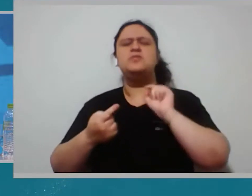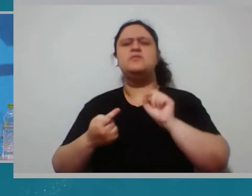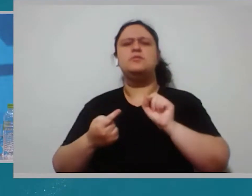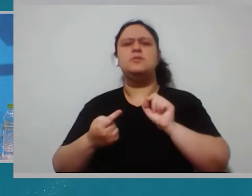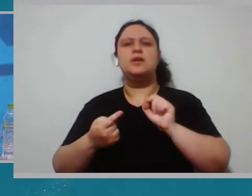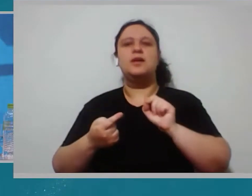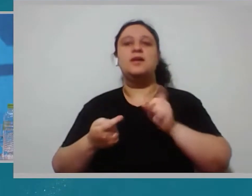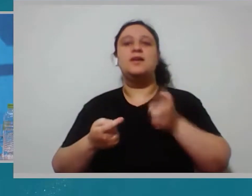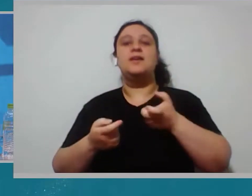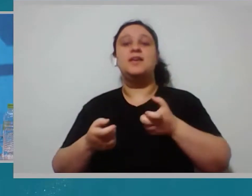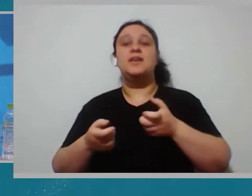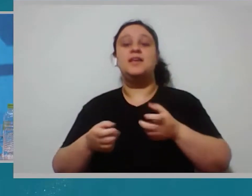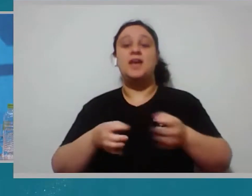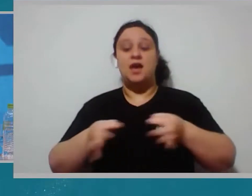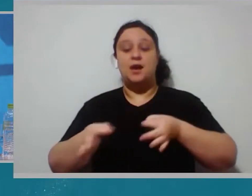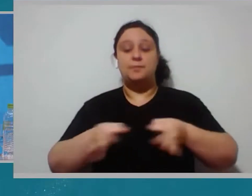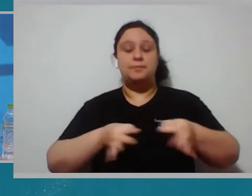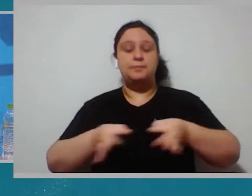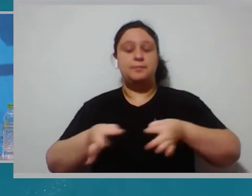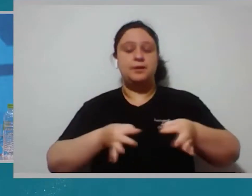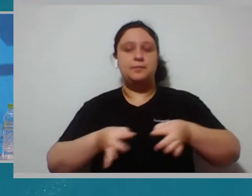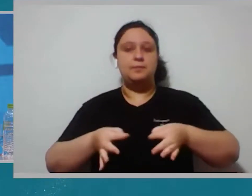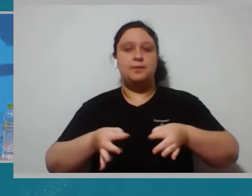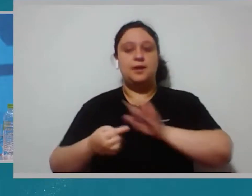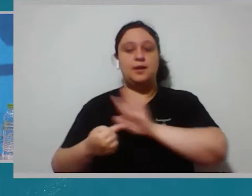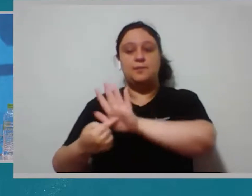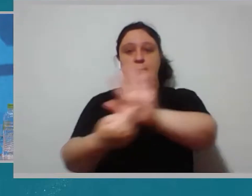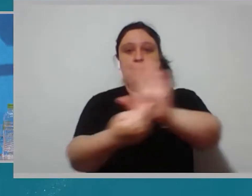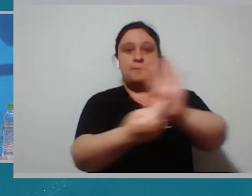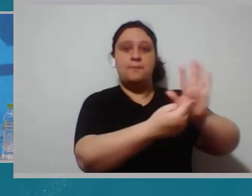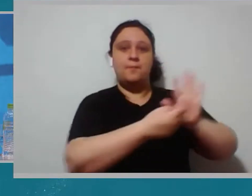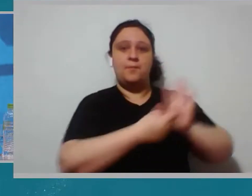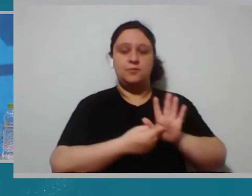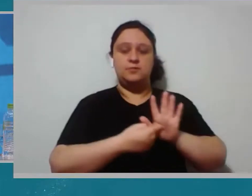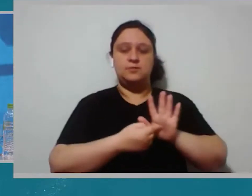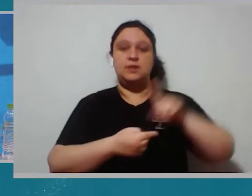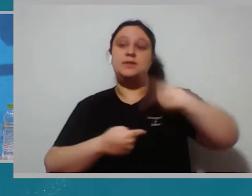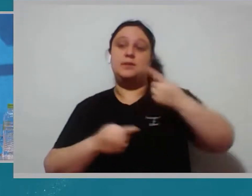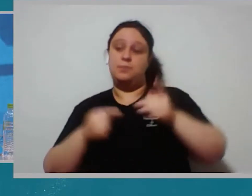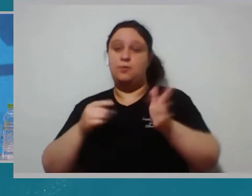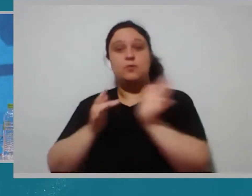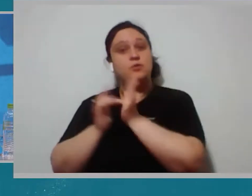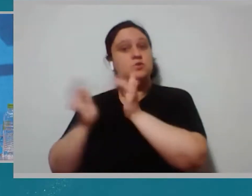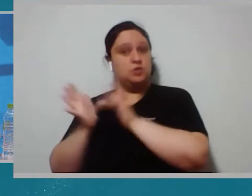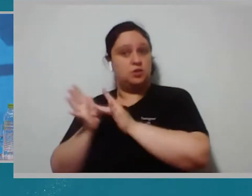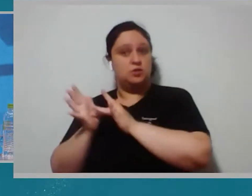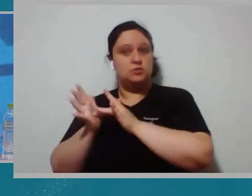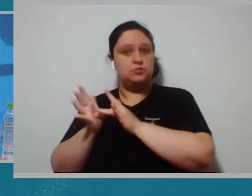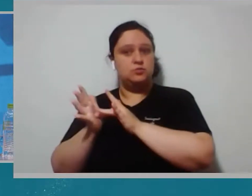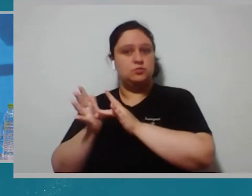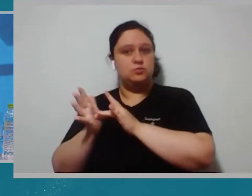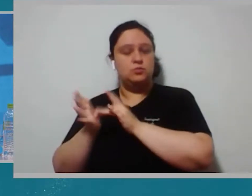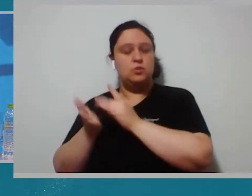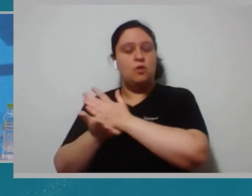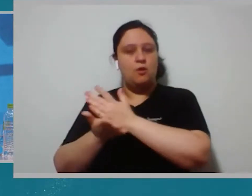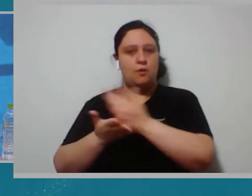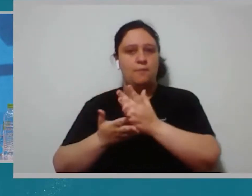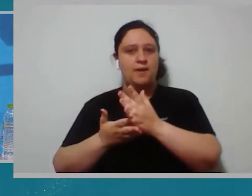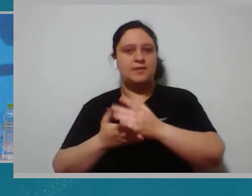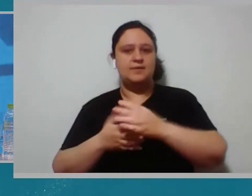o Senhor como rei do reino dos céus. Falar um pouquinho de João